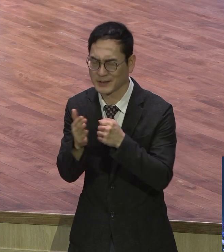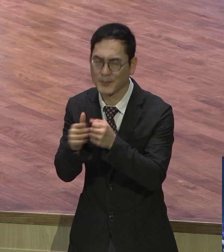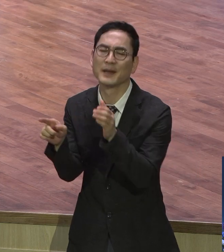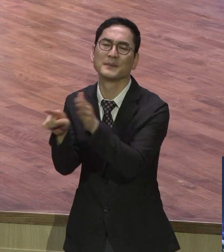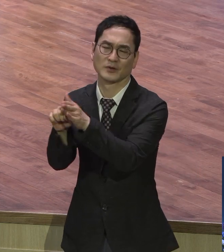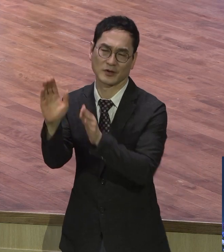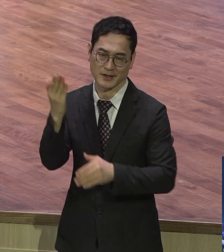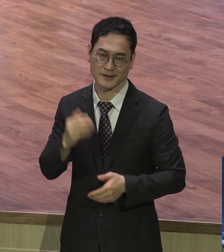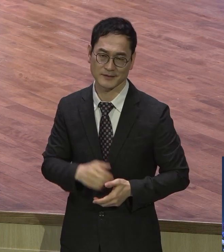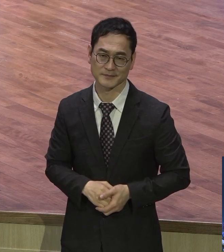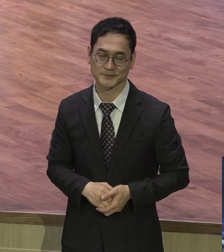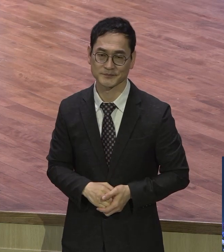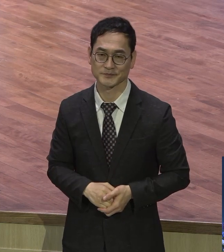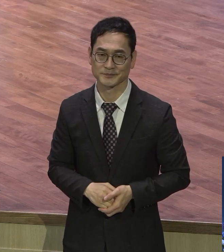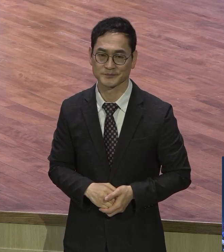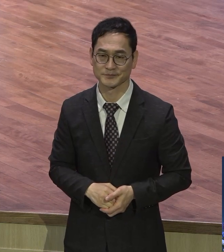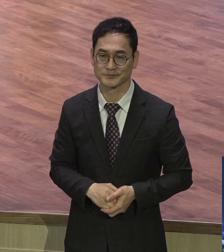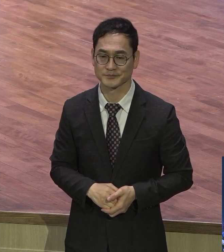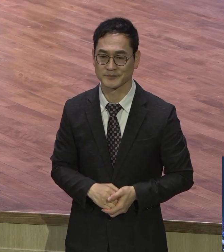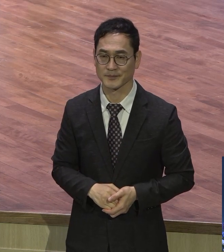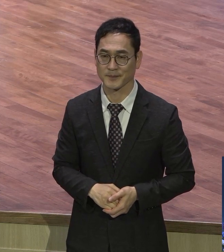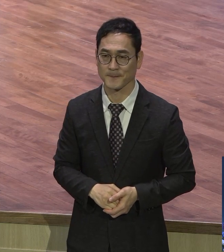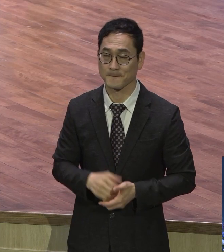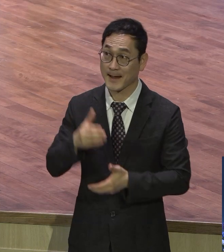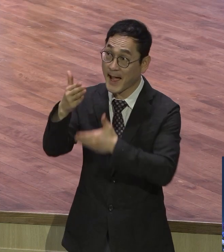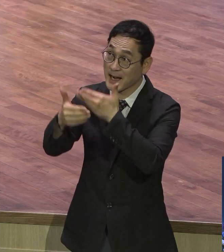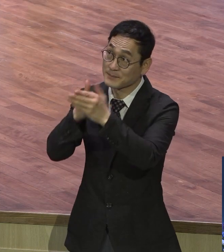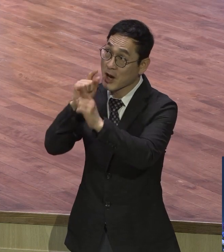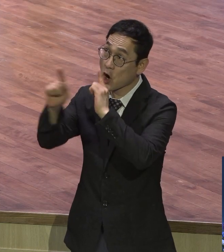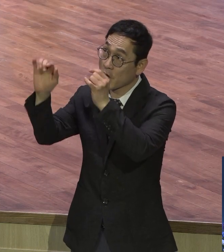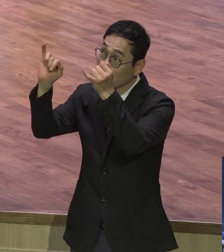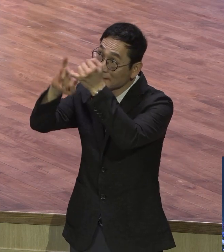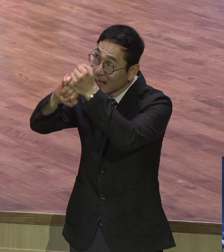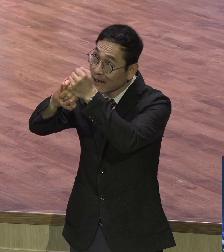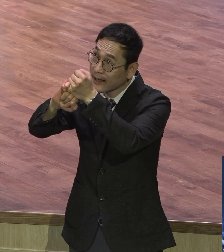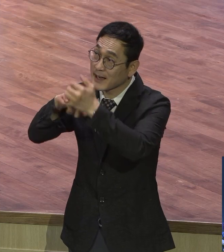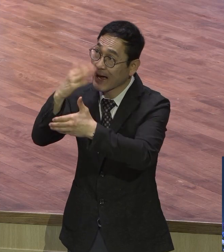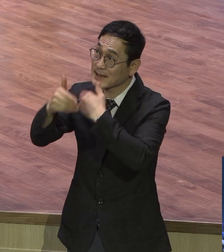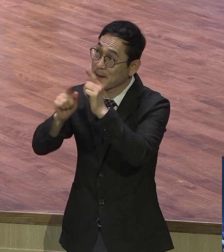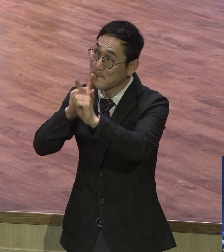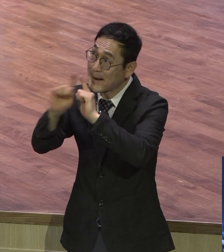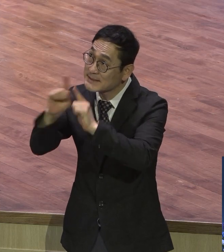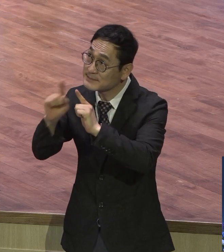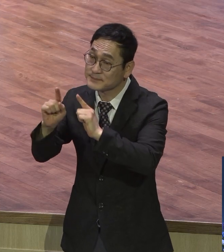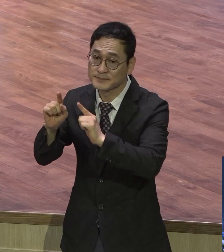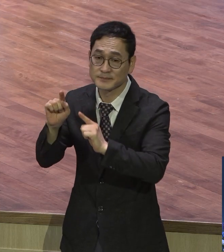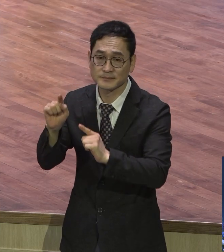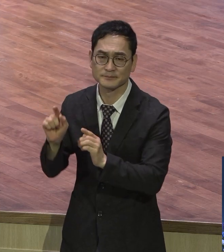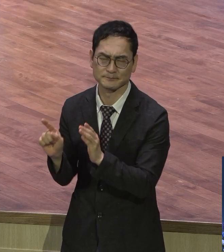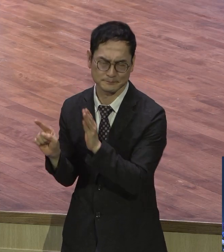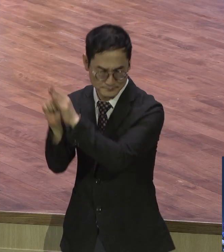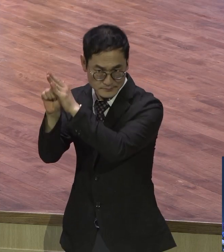뭘 믿습니까? 하나님의 변치하는 약속의 은약, 하나님의 말씀, 성경을 믿으라는 얘기예요.